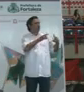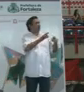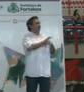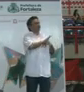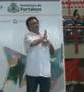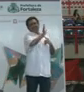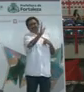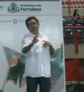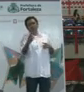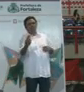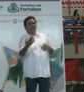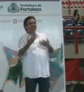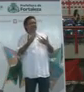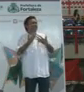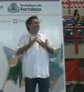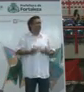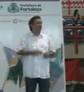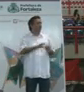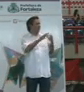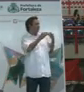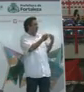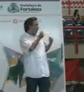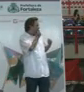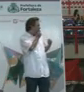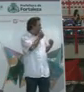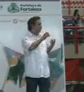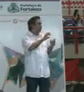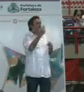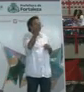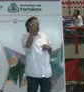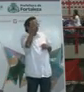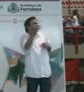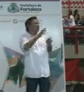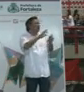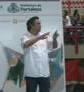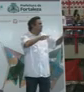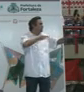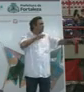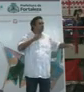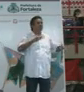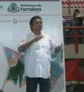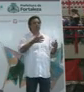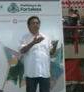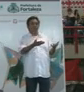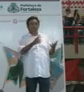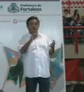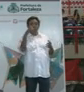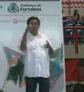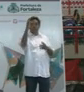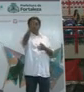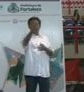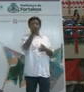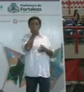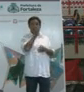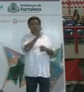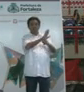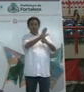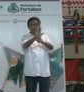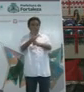outros cansados, outros deixaram a família em casa, tinha uma outra coisa para resolver. Então tudo isso vai ser recompensado.